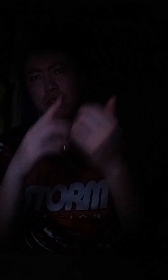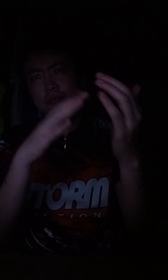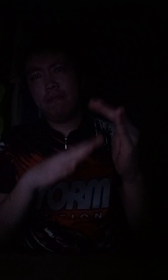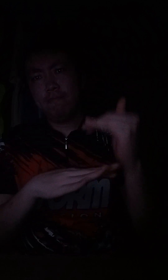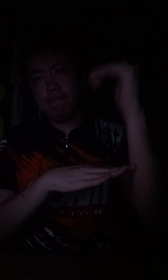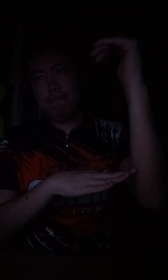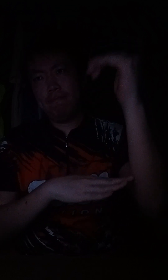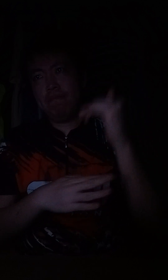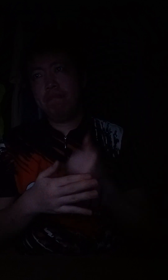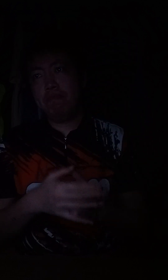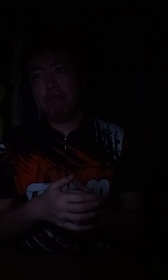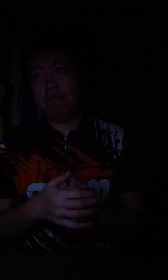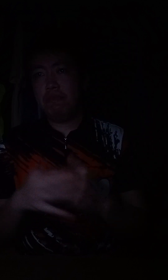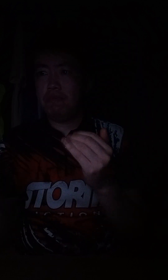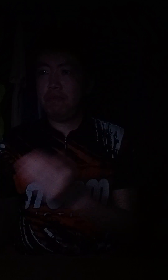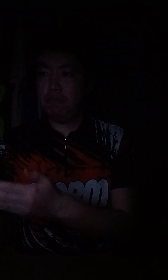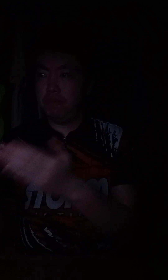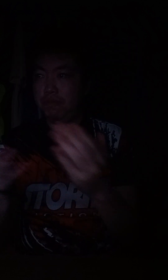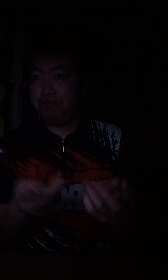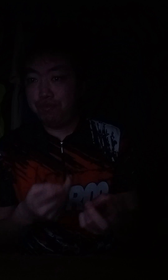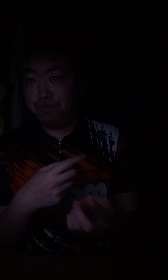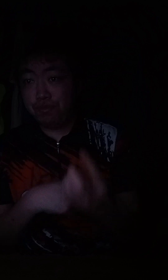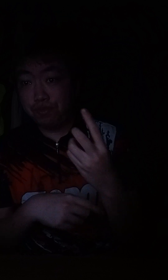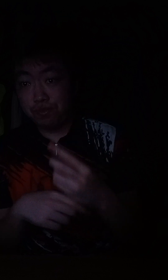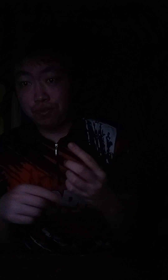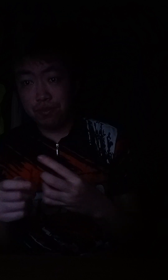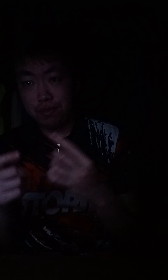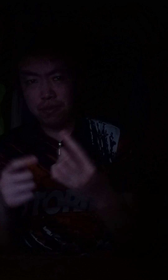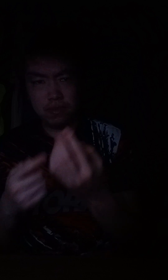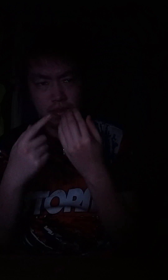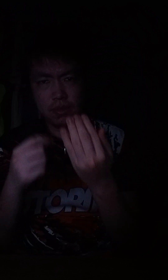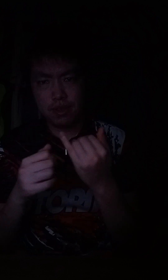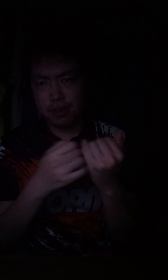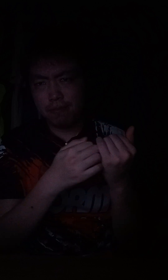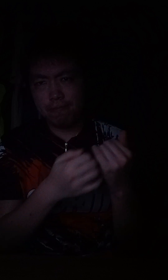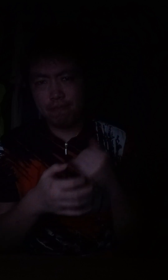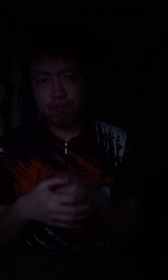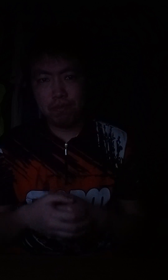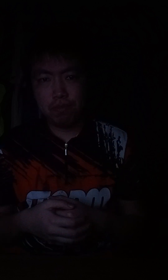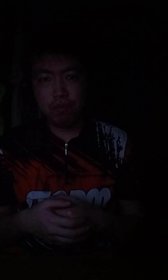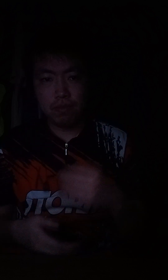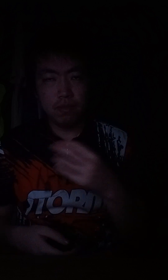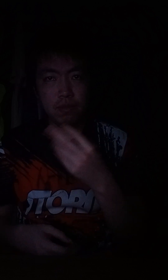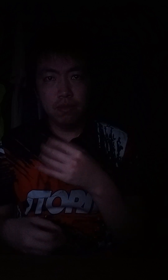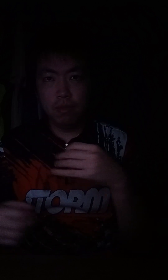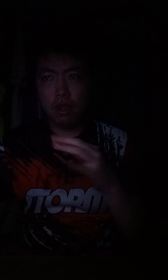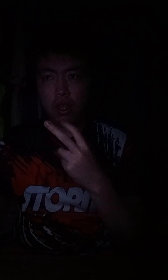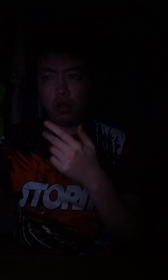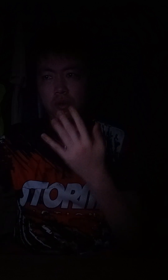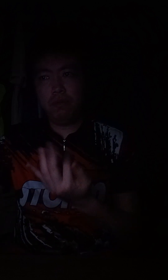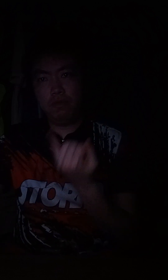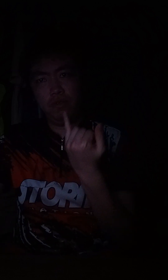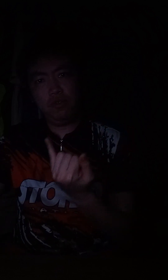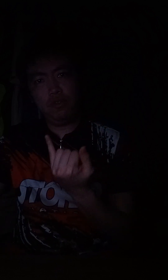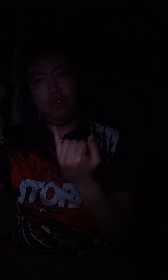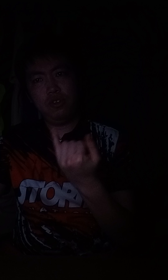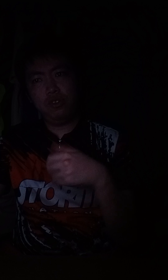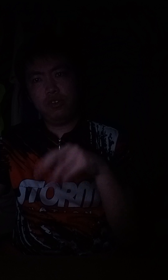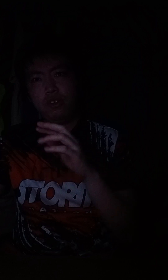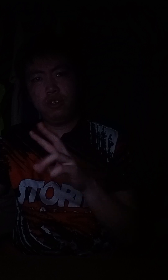늘었고요. 지난해에는 3만 명 가까운 사람들이 마약을 하다가 다치게 됐습니다. 특히 10명 가운데 6명이 30대 이하